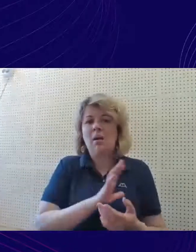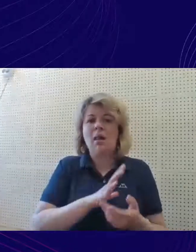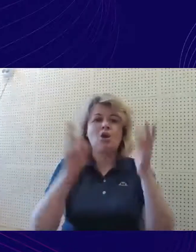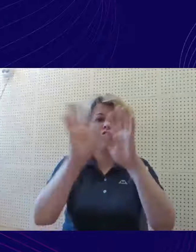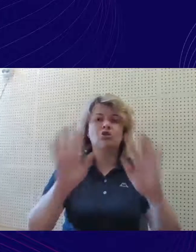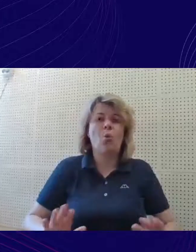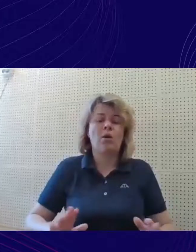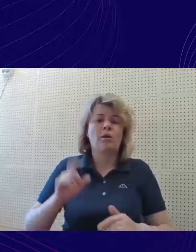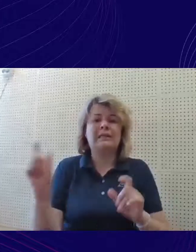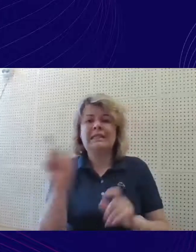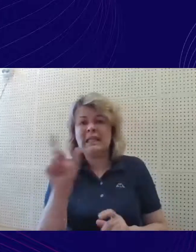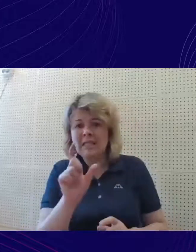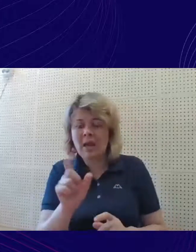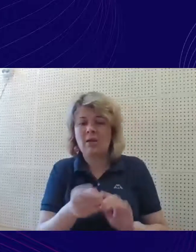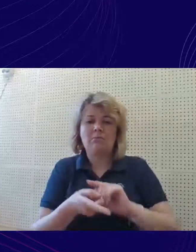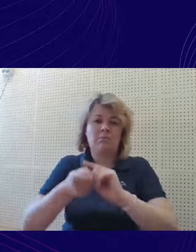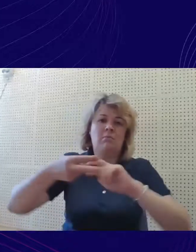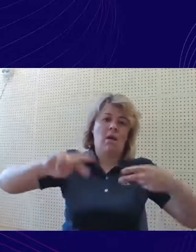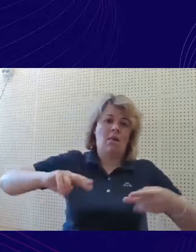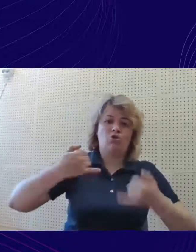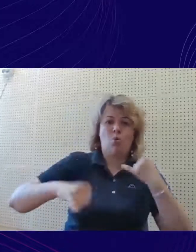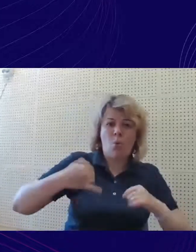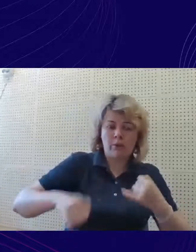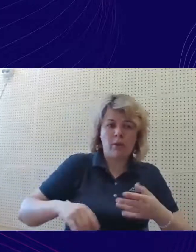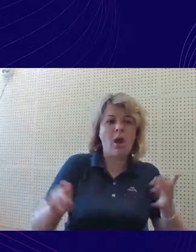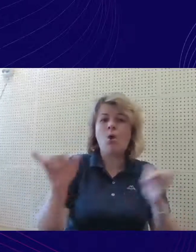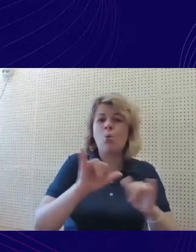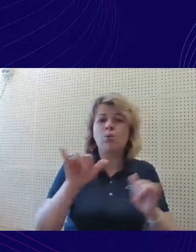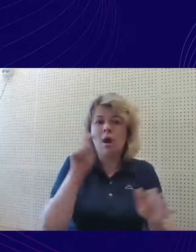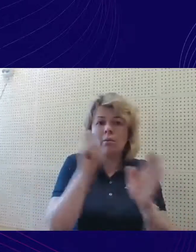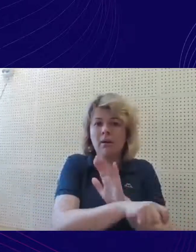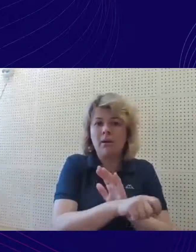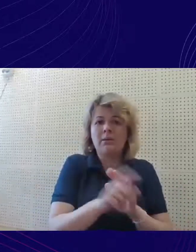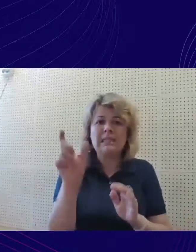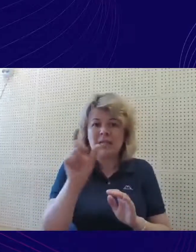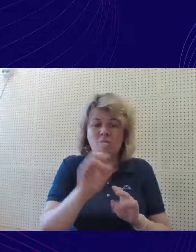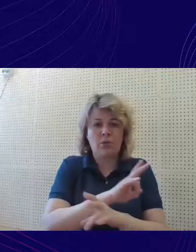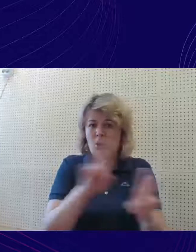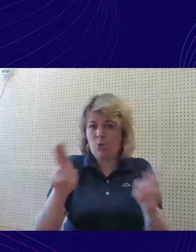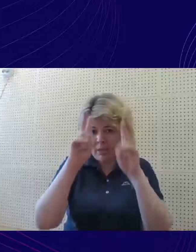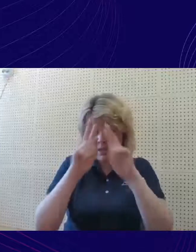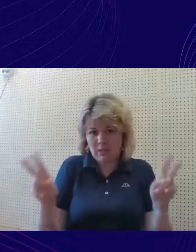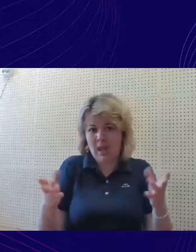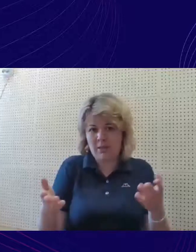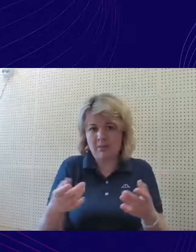стала желтая. И куда делась синяя, никто не знает. Да? Ну, все происходит как-то так вот